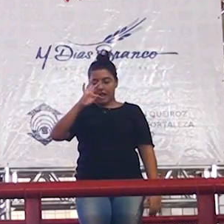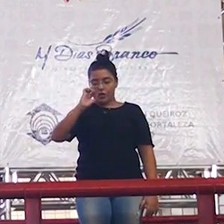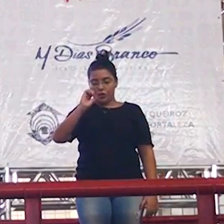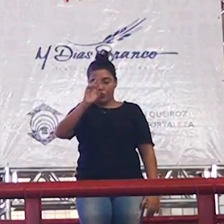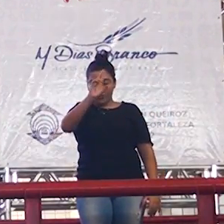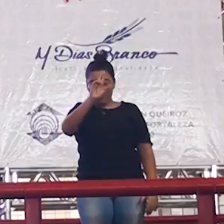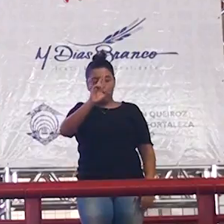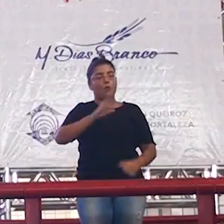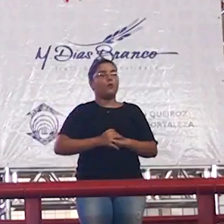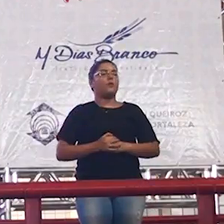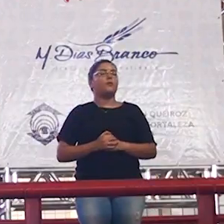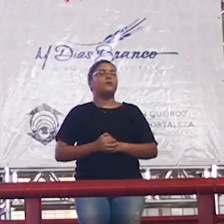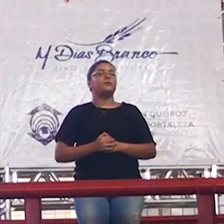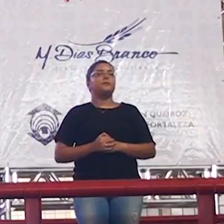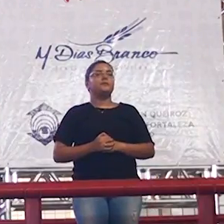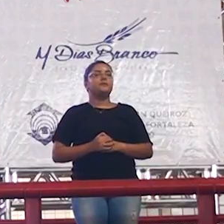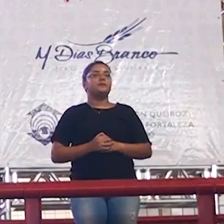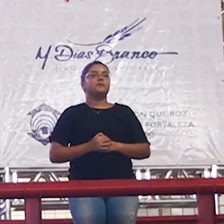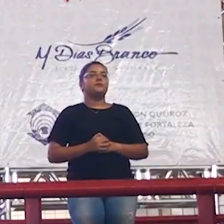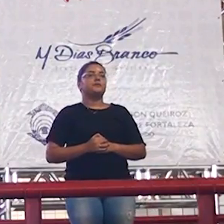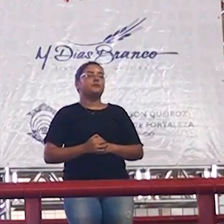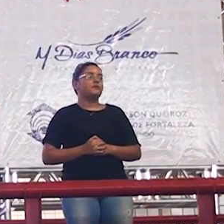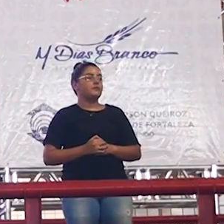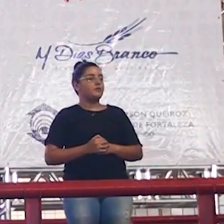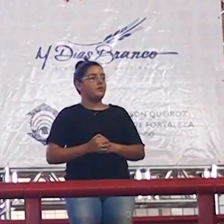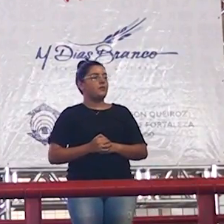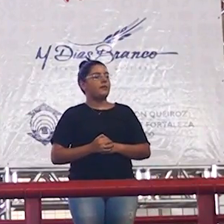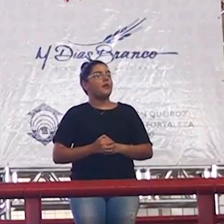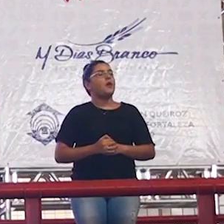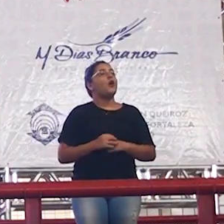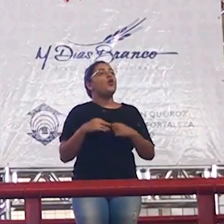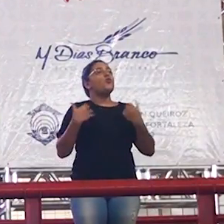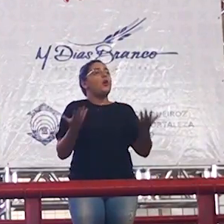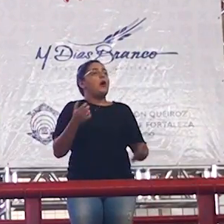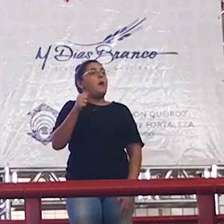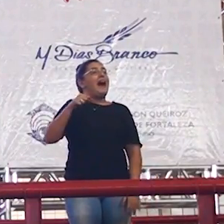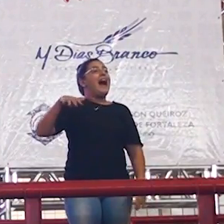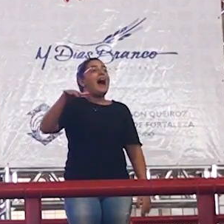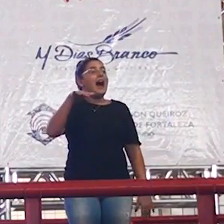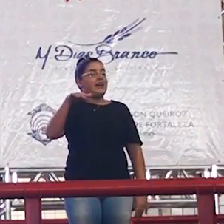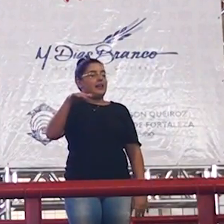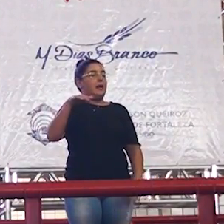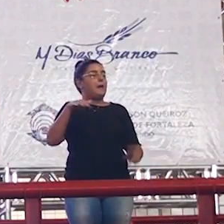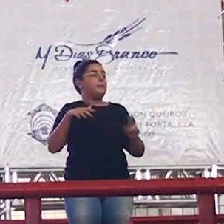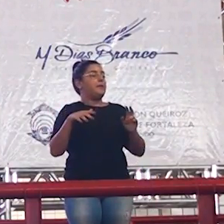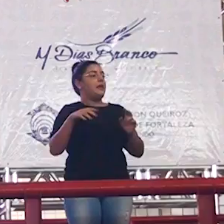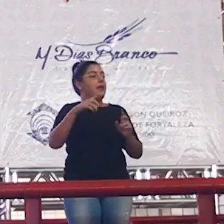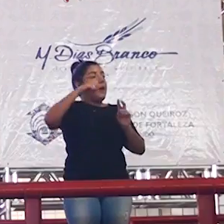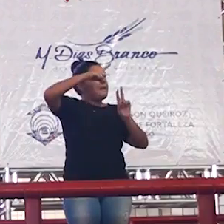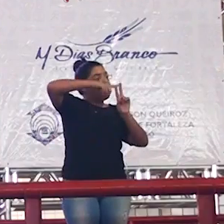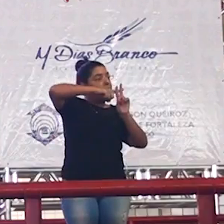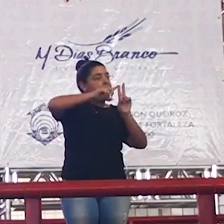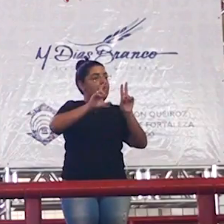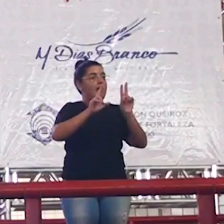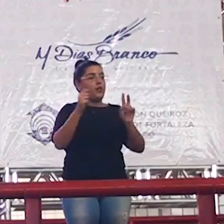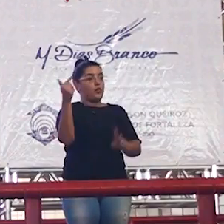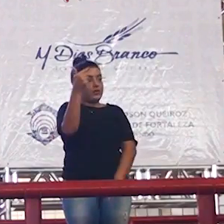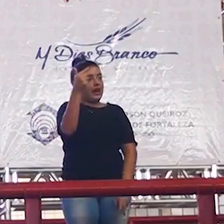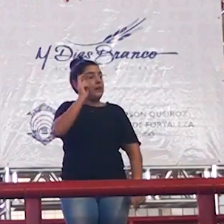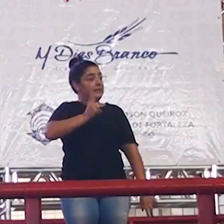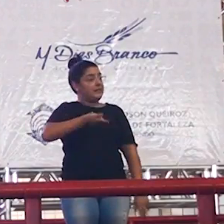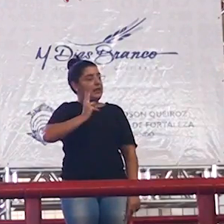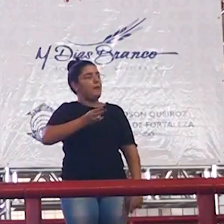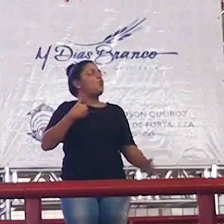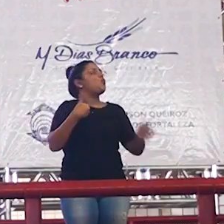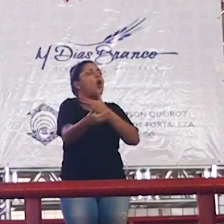Professor, como assim ao todo? Ora, qual a área de um círculo? πr ao quadrado. A área